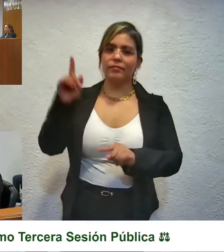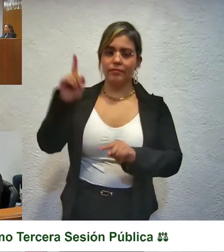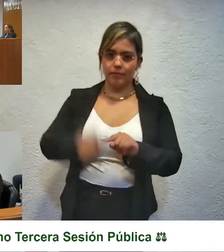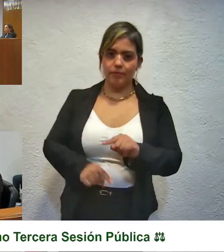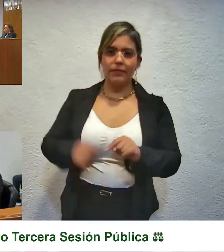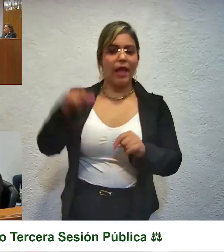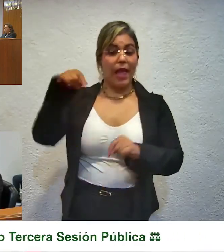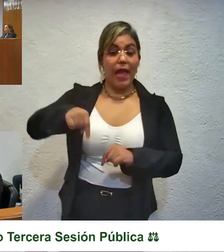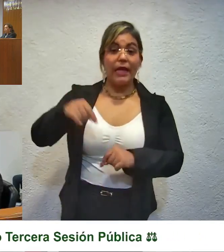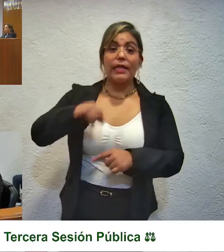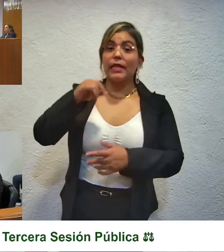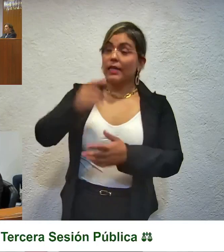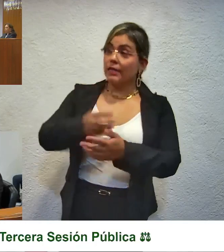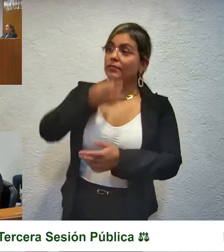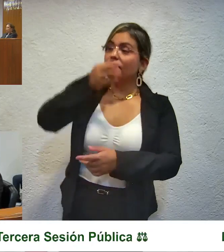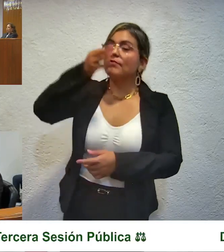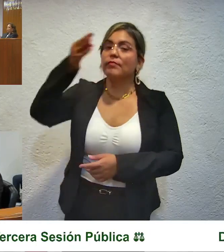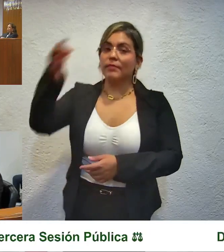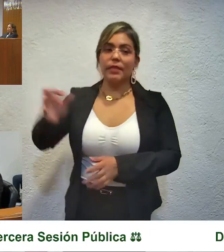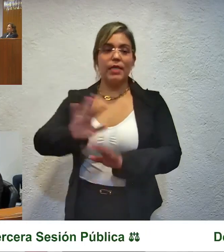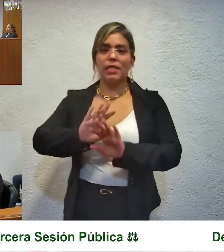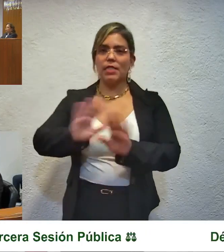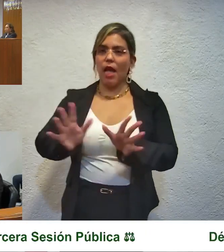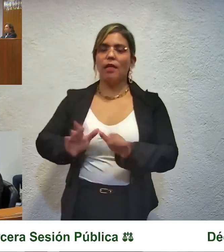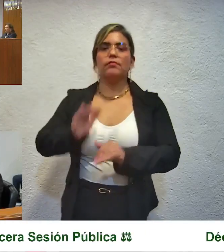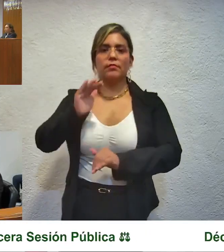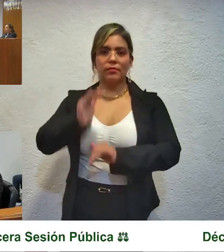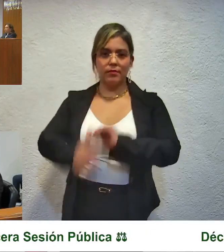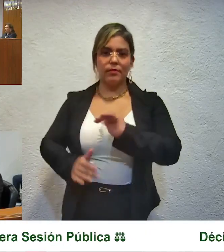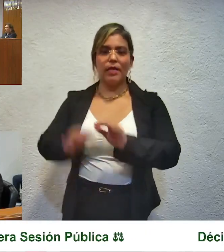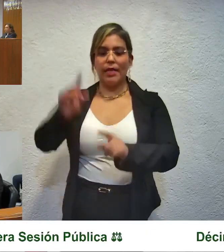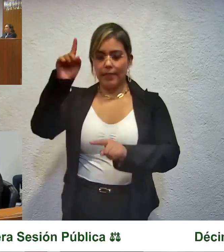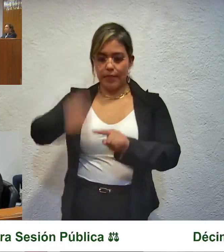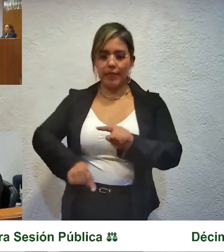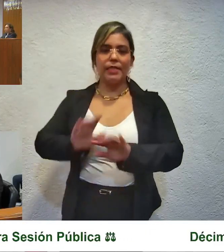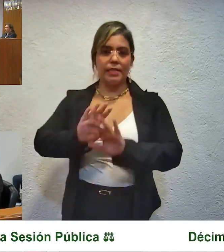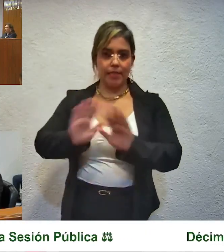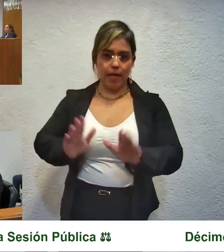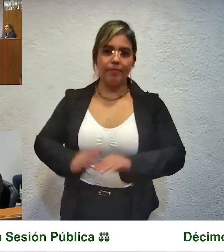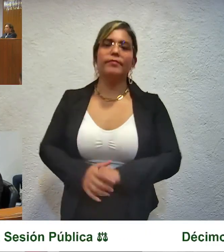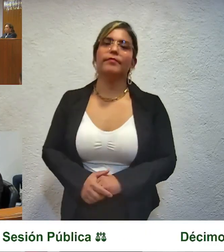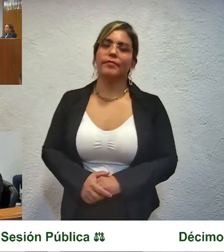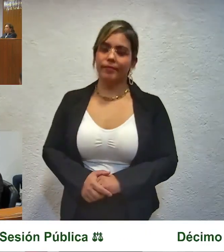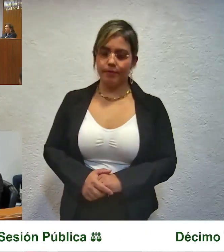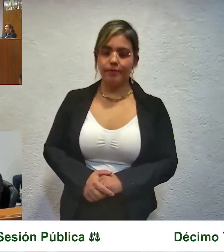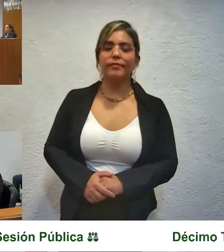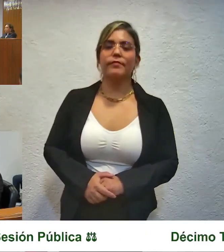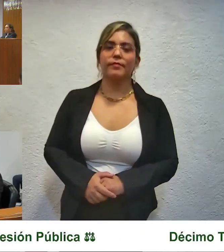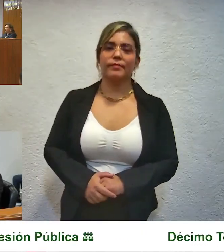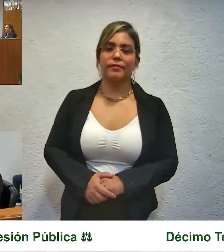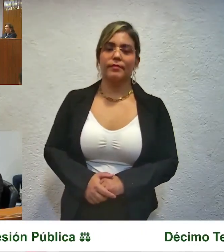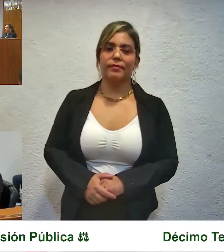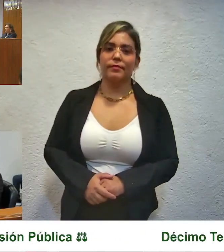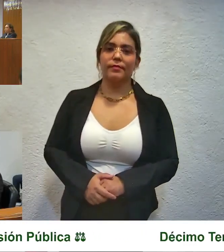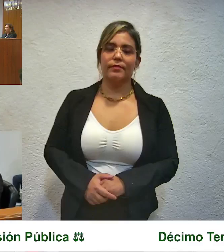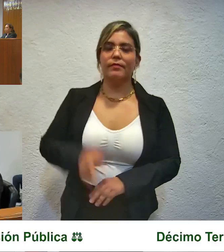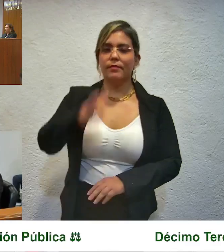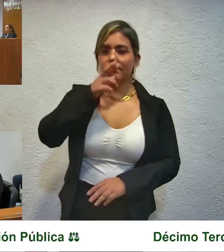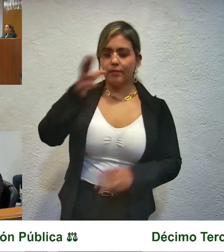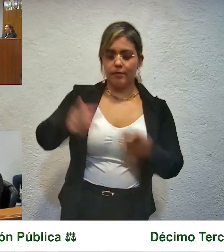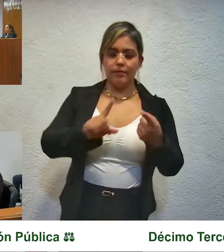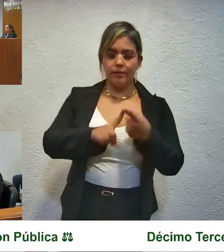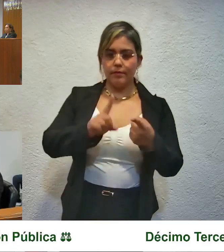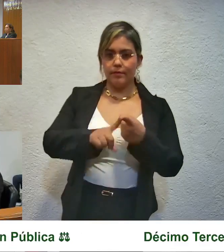a este órgano jurisdiccional remitiendo las constancias correspondientes. Finalmente, en los puntos resolutivos se